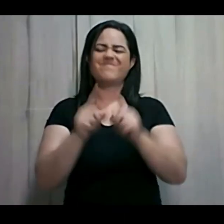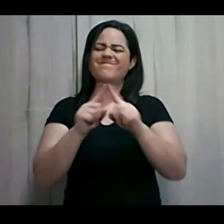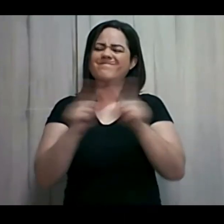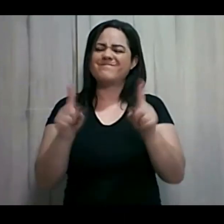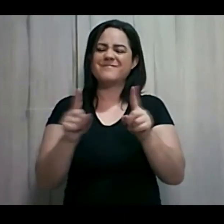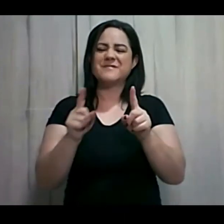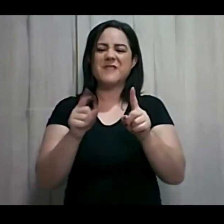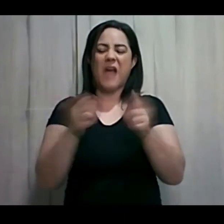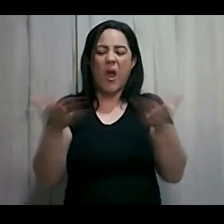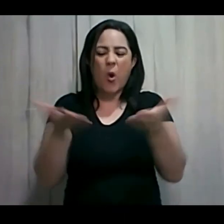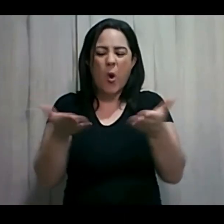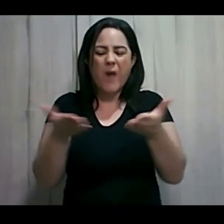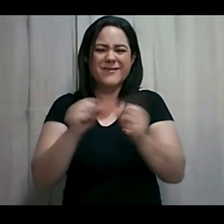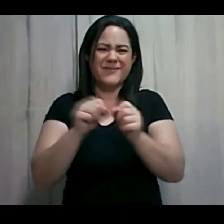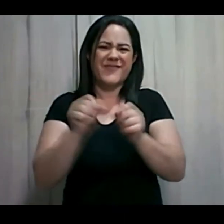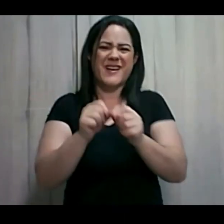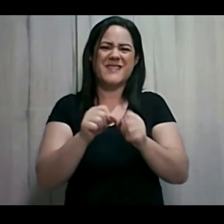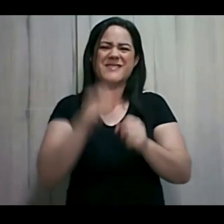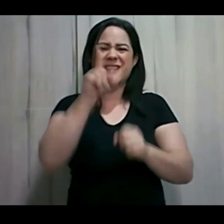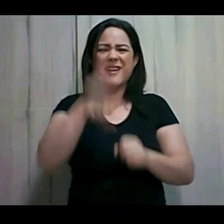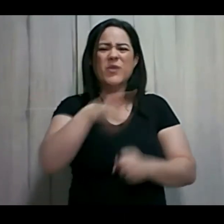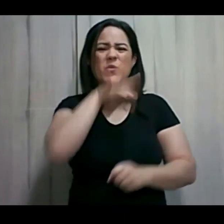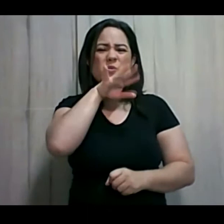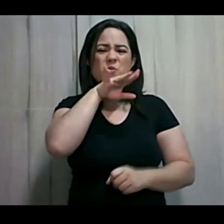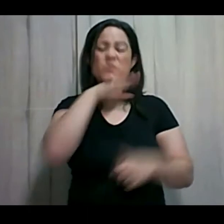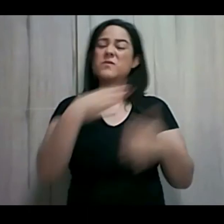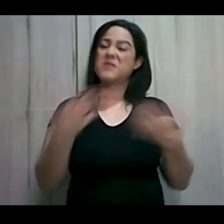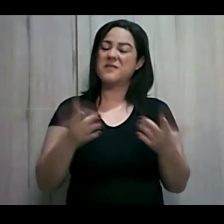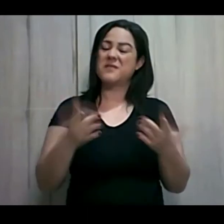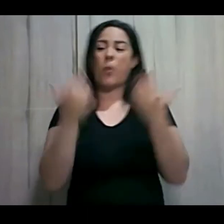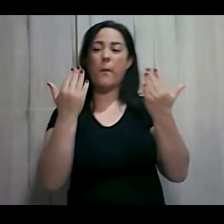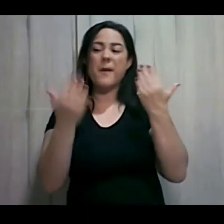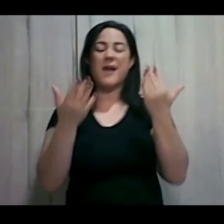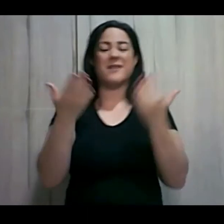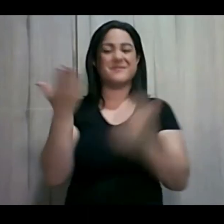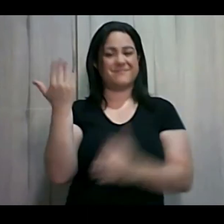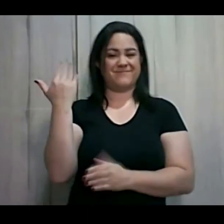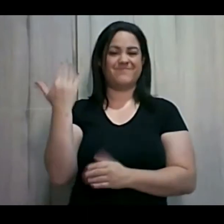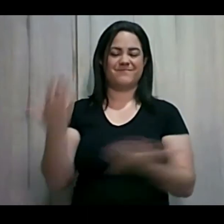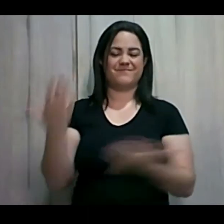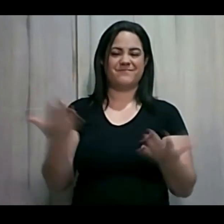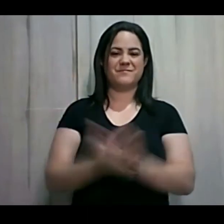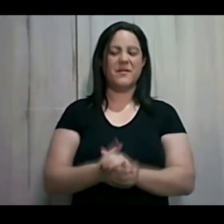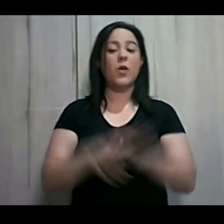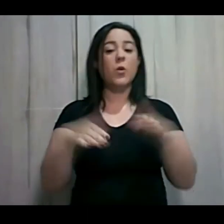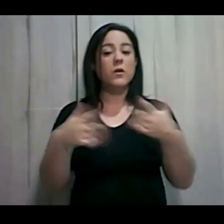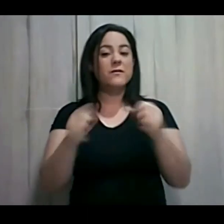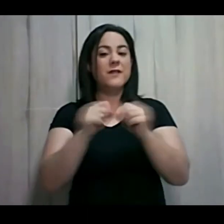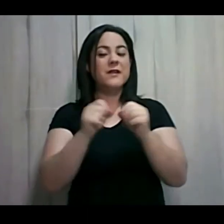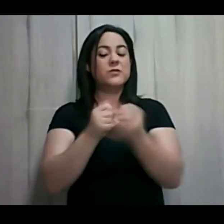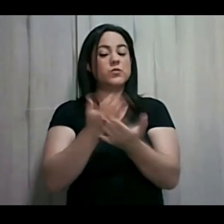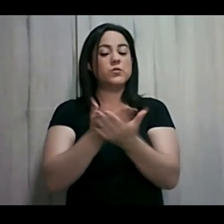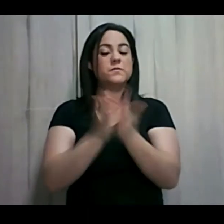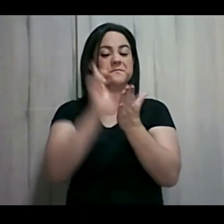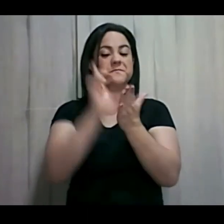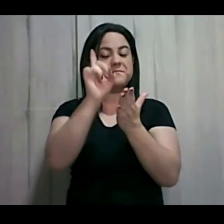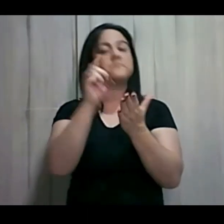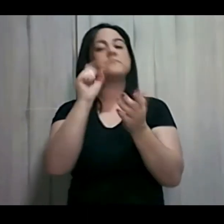primeiras. Bom, a primeira coisa que a gente faz quando estuda a Bíblia, você sabe,